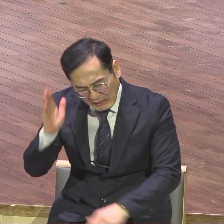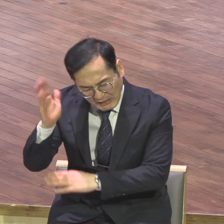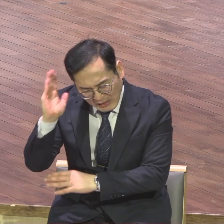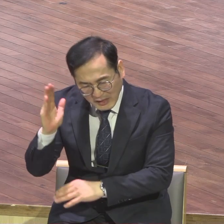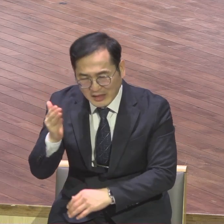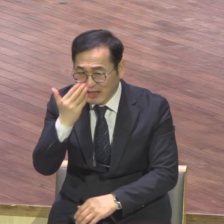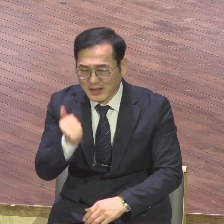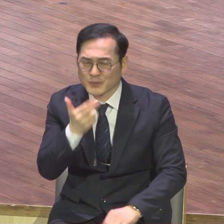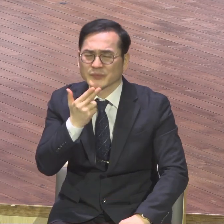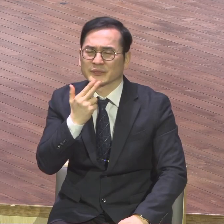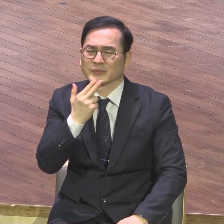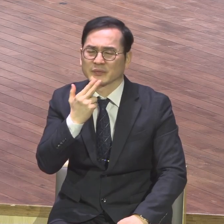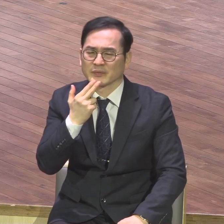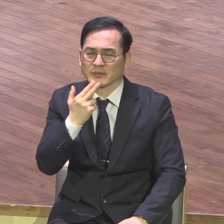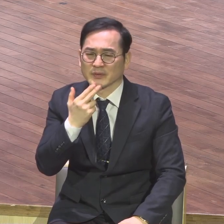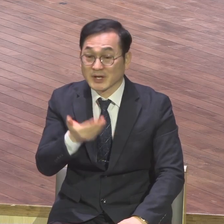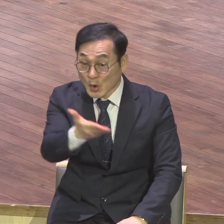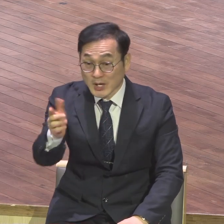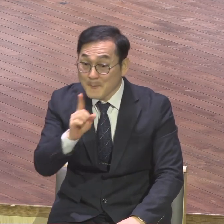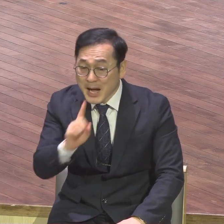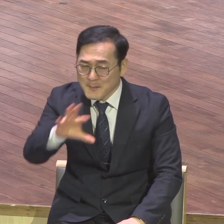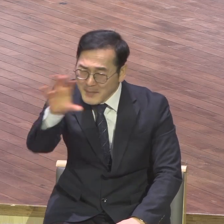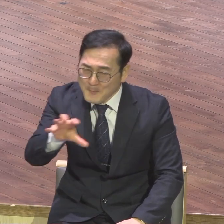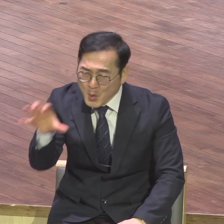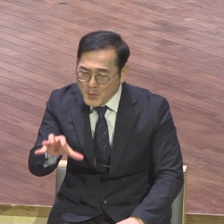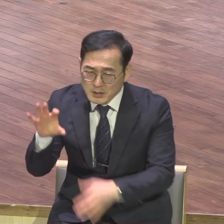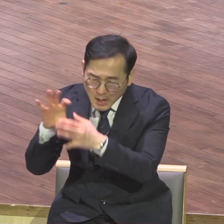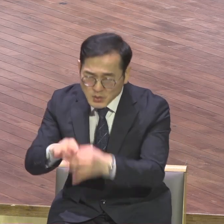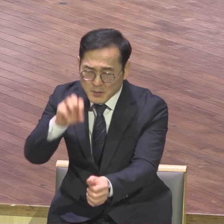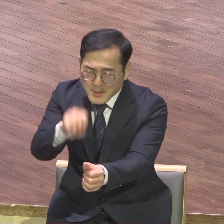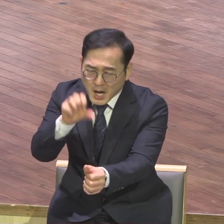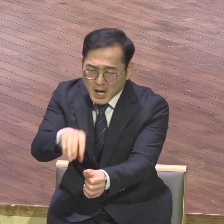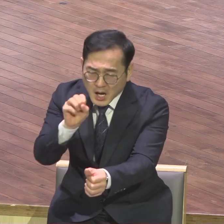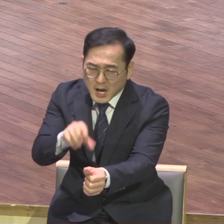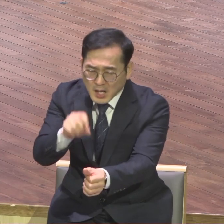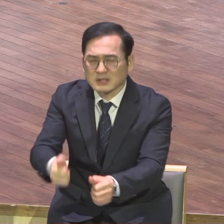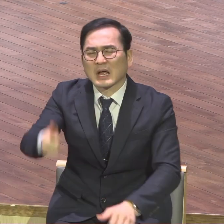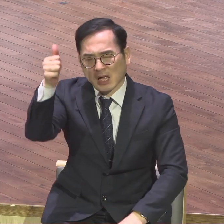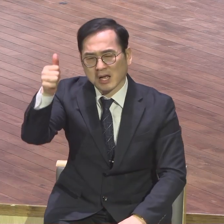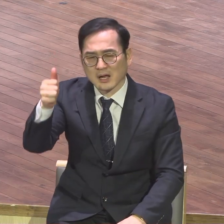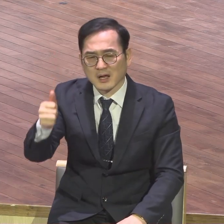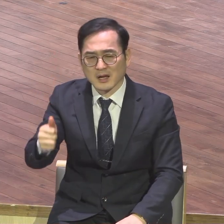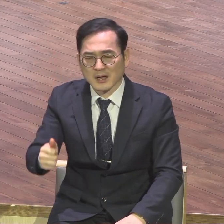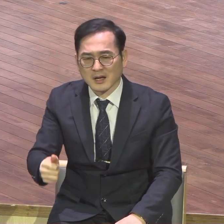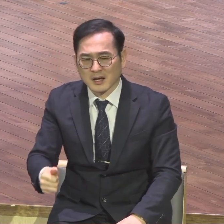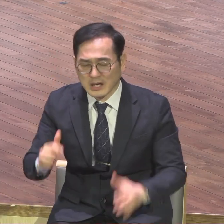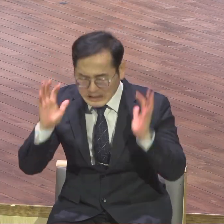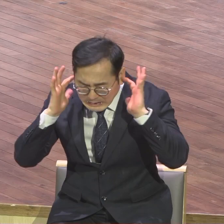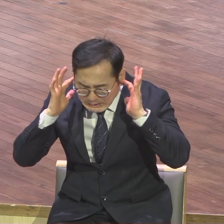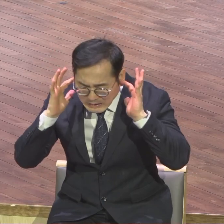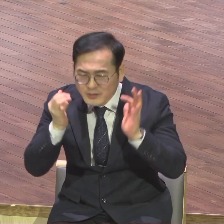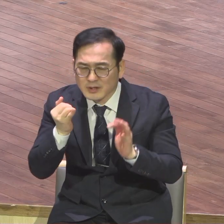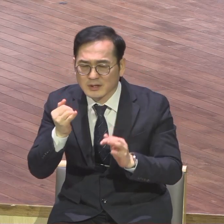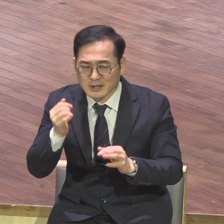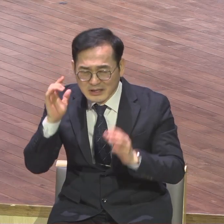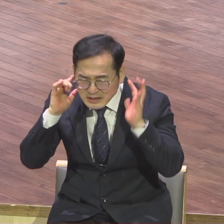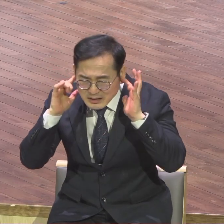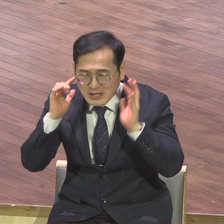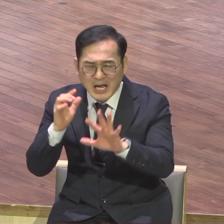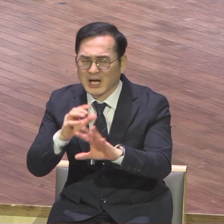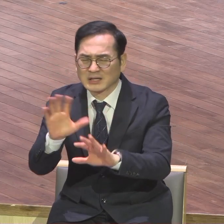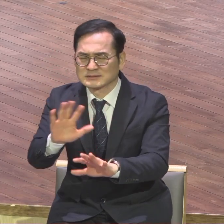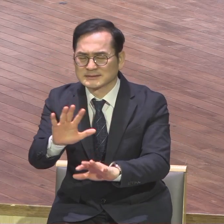수고로움이 없다. 너희에게는 이 말 자꾸 듣는 것이 안전하다고 표현하고 있어요. 안전하다.